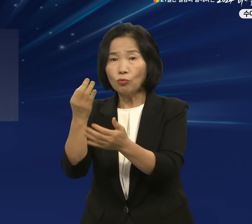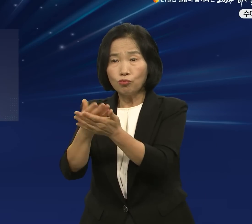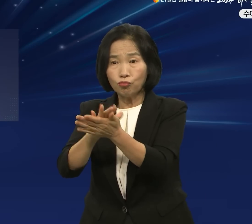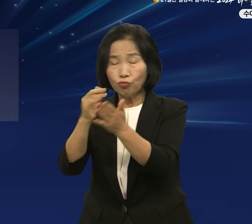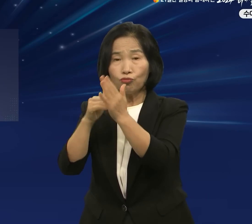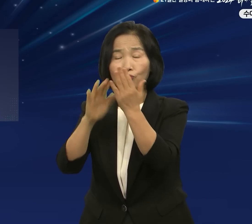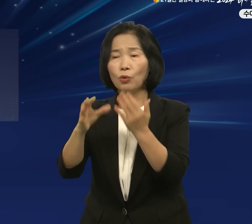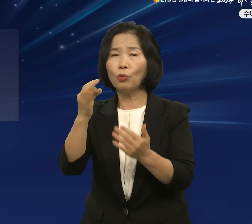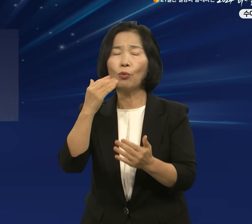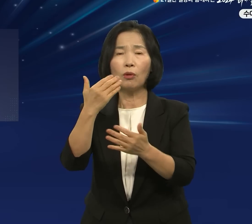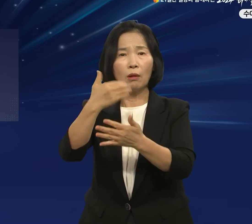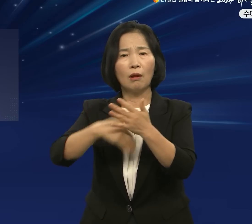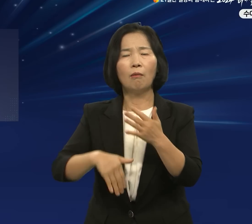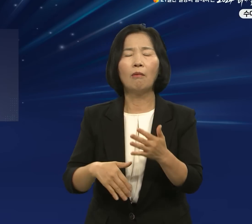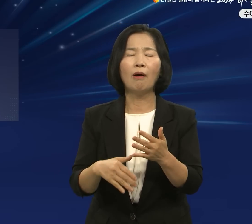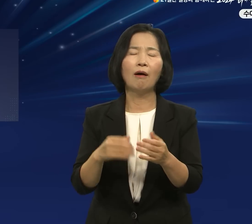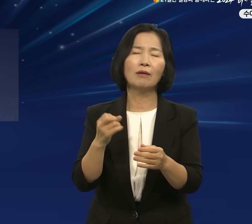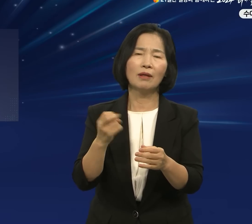달에 이사를 왔습니다.